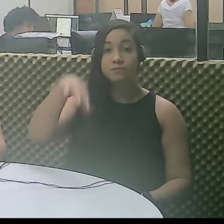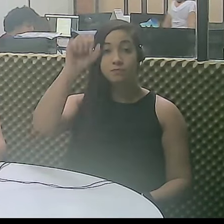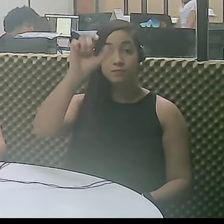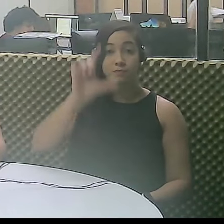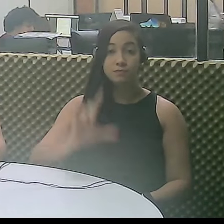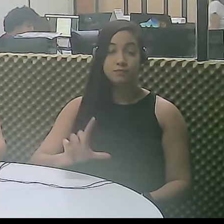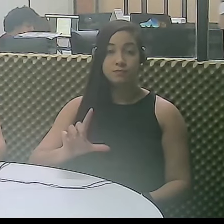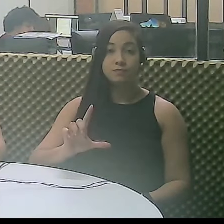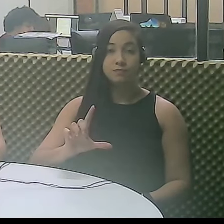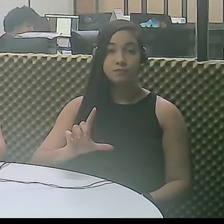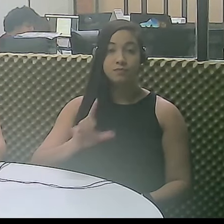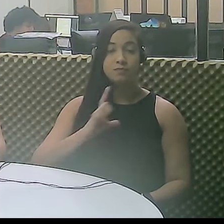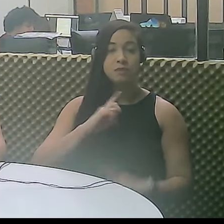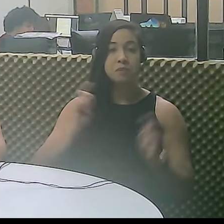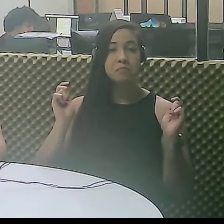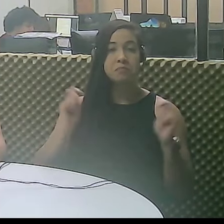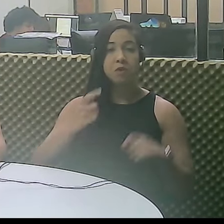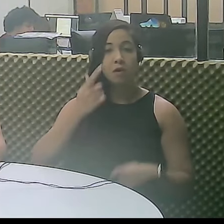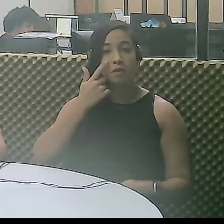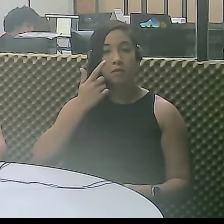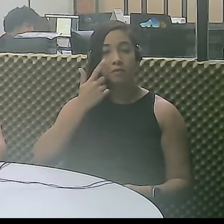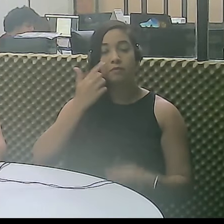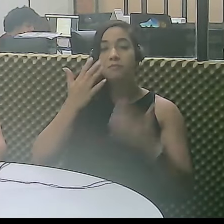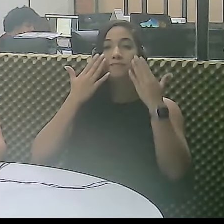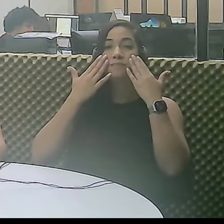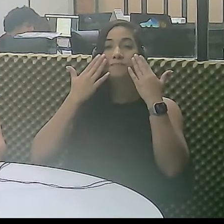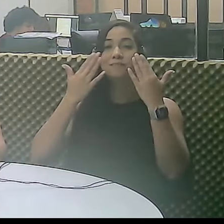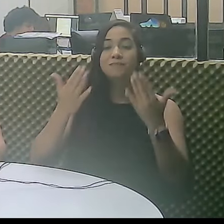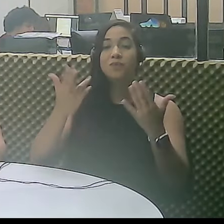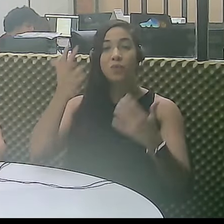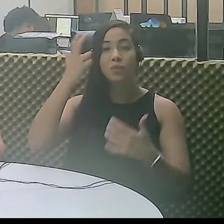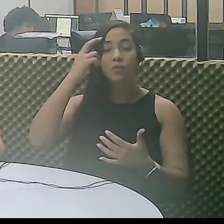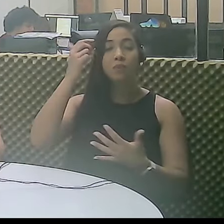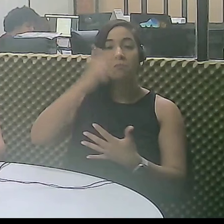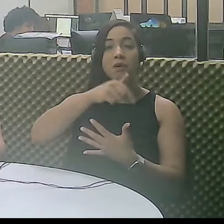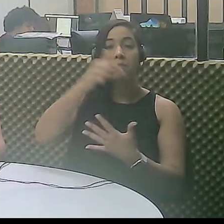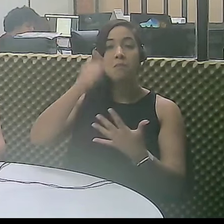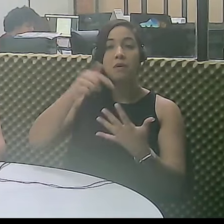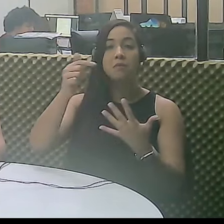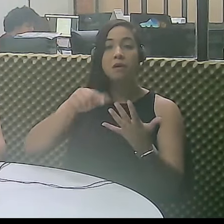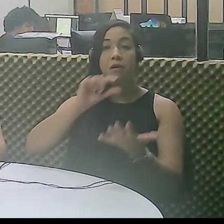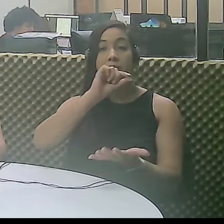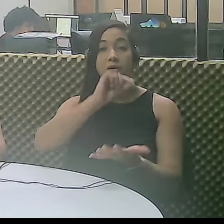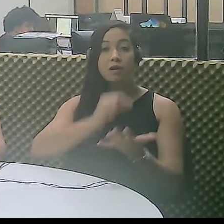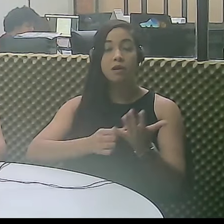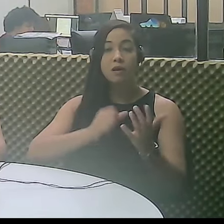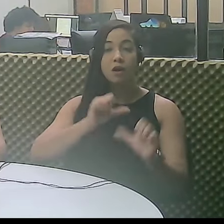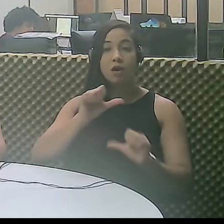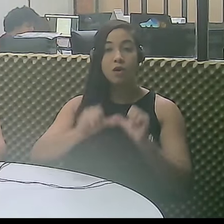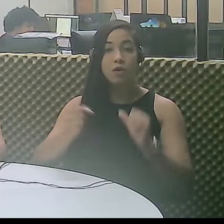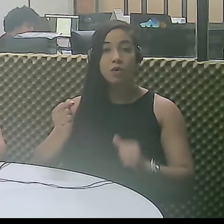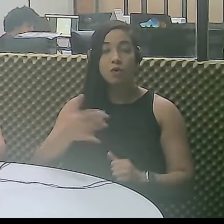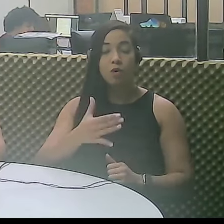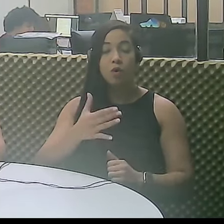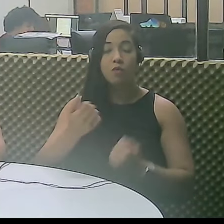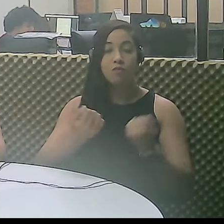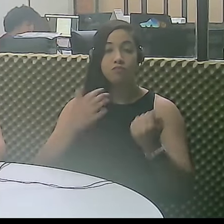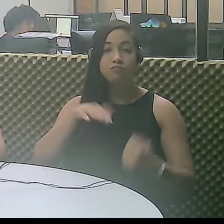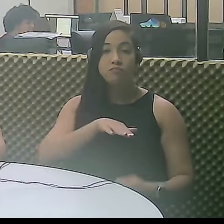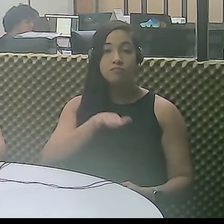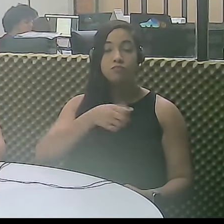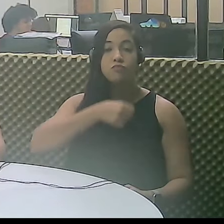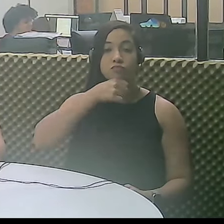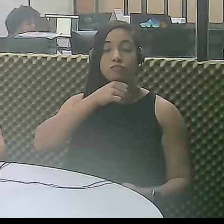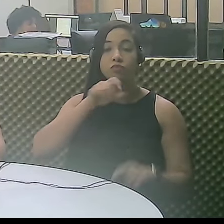da cidade, vai ser possível conferir atrações culturais e alguns serviços como cadastro e a renovação de estacionamento do idoso e